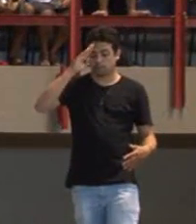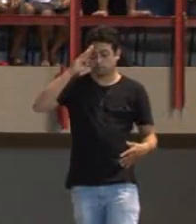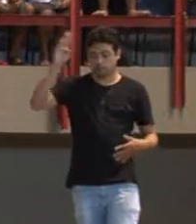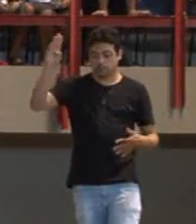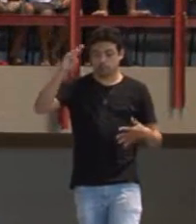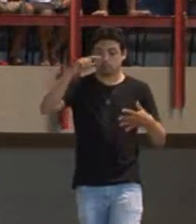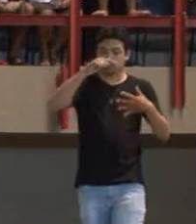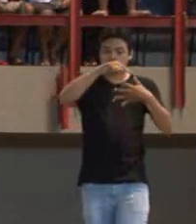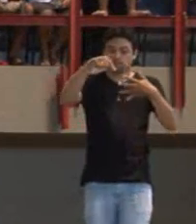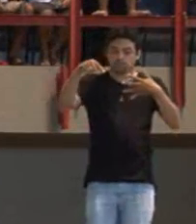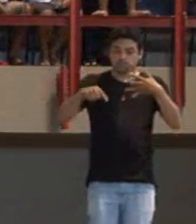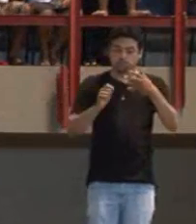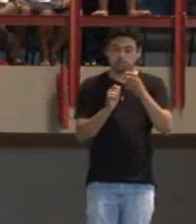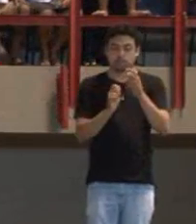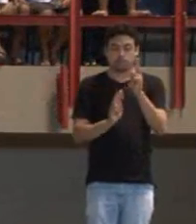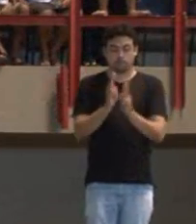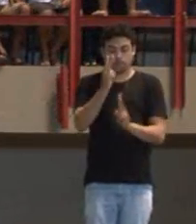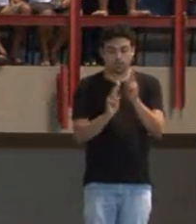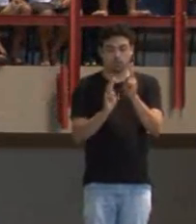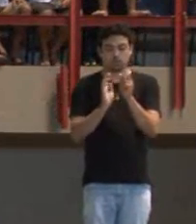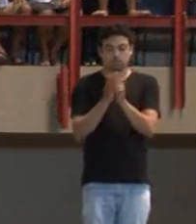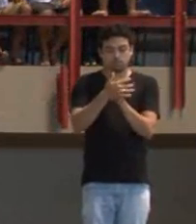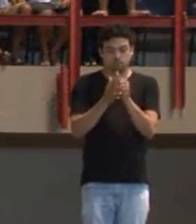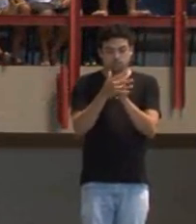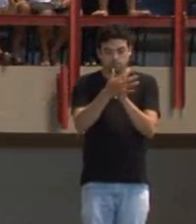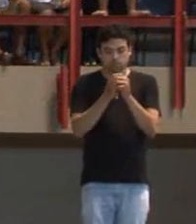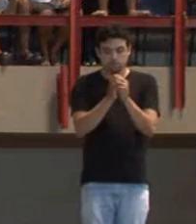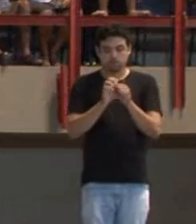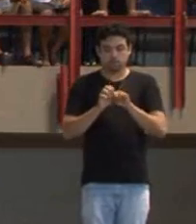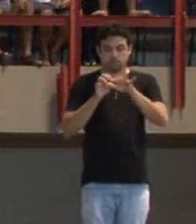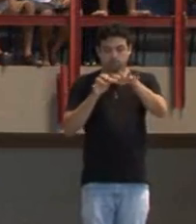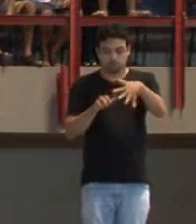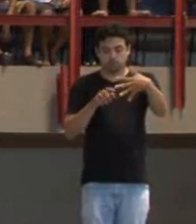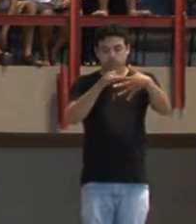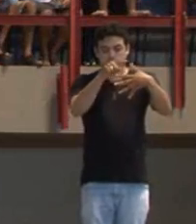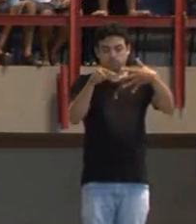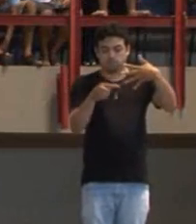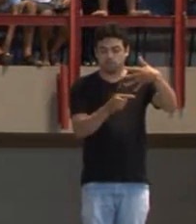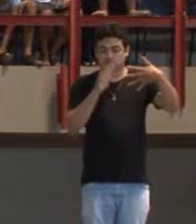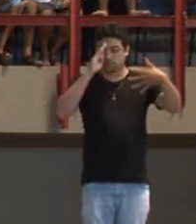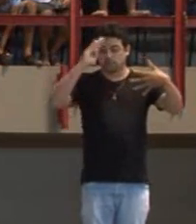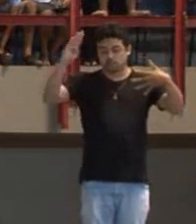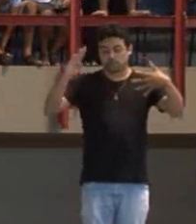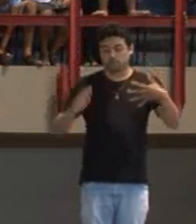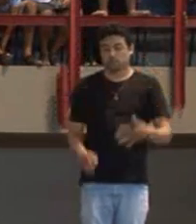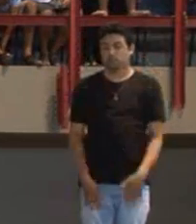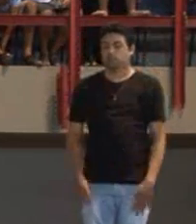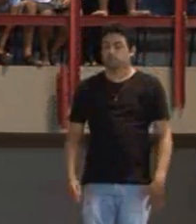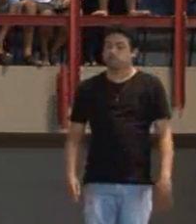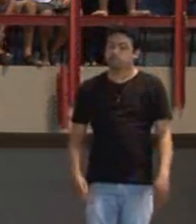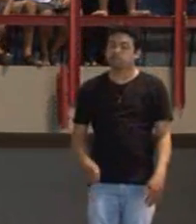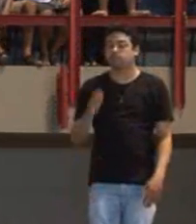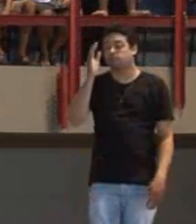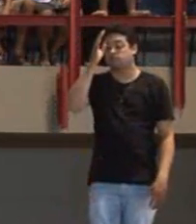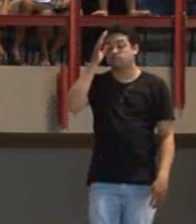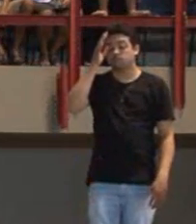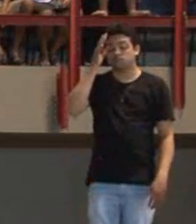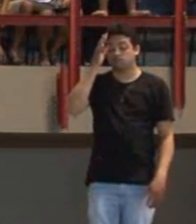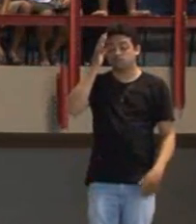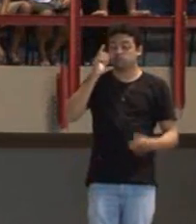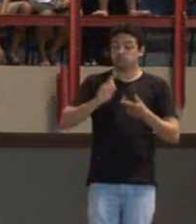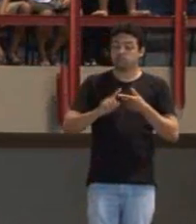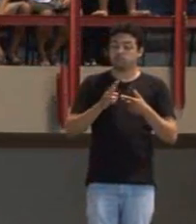combustíveis que são obtidos a partir da destilação fracionada do petróleo. Agora, existe uma